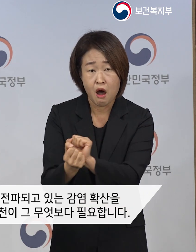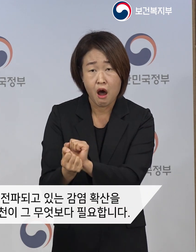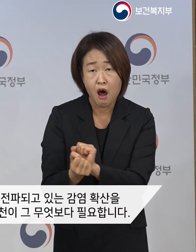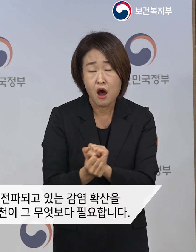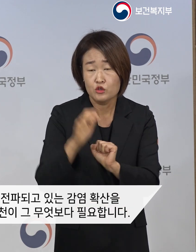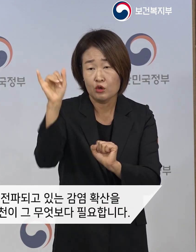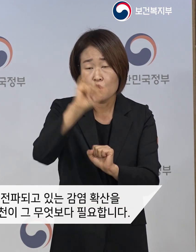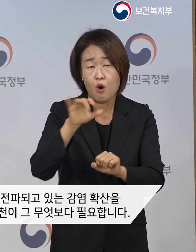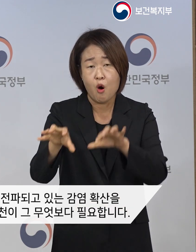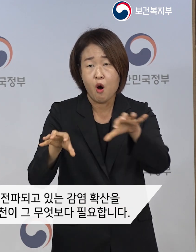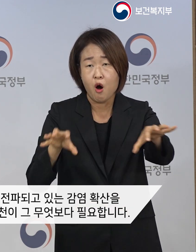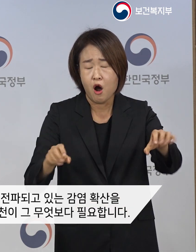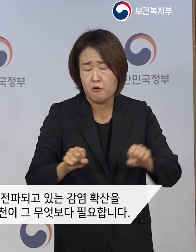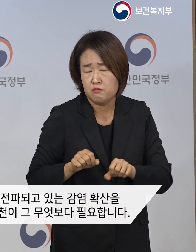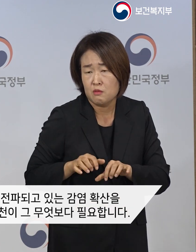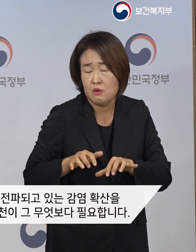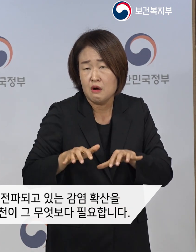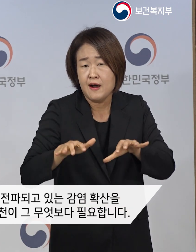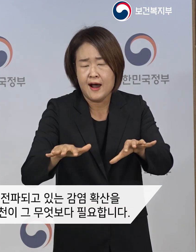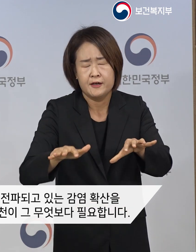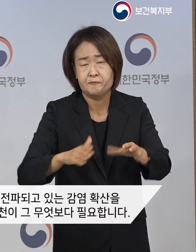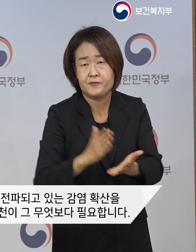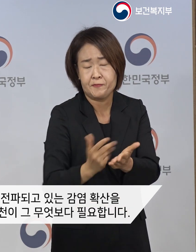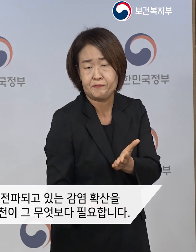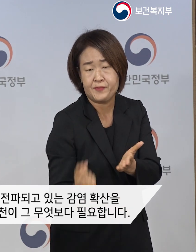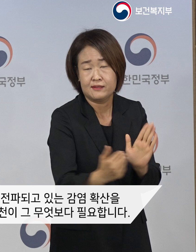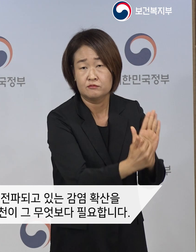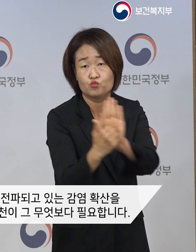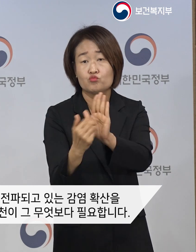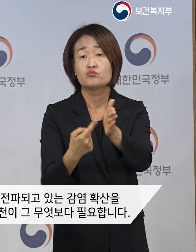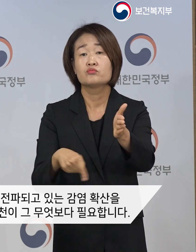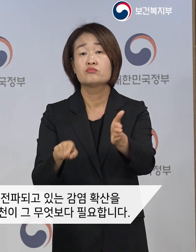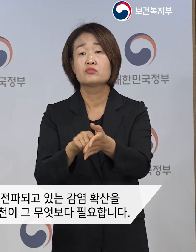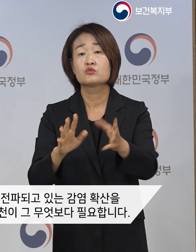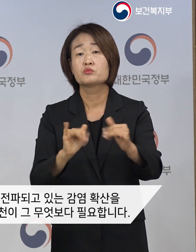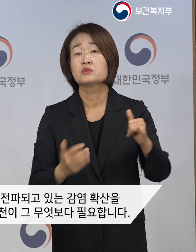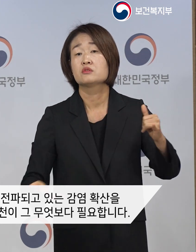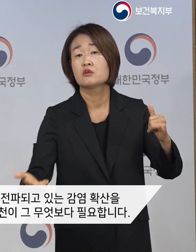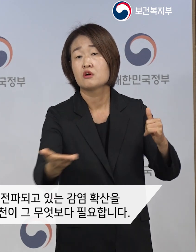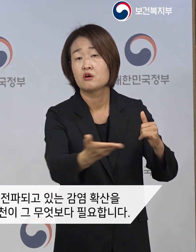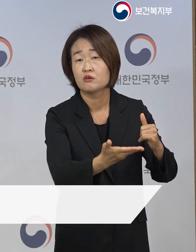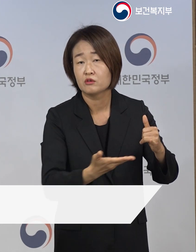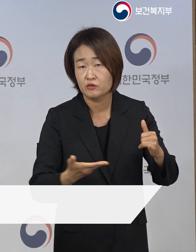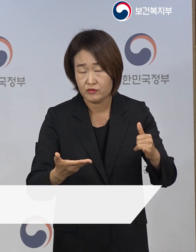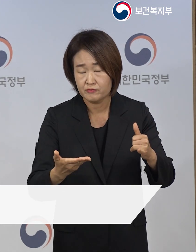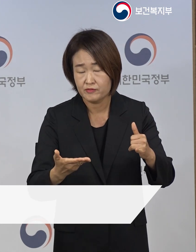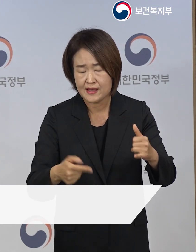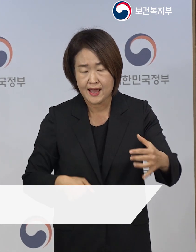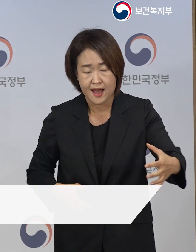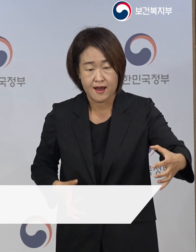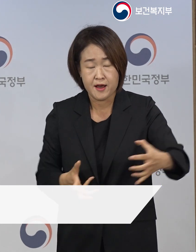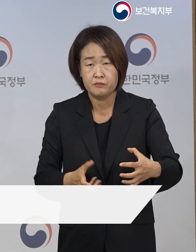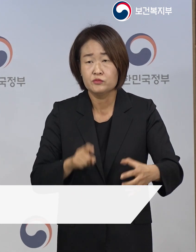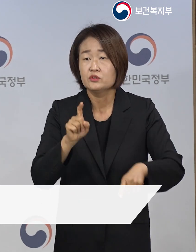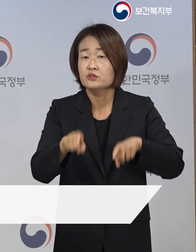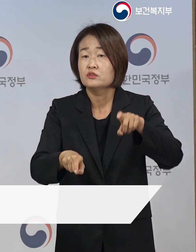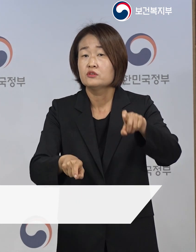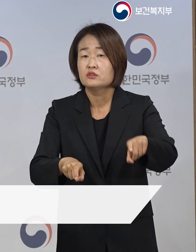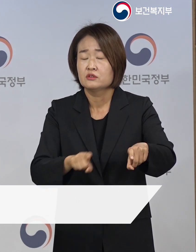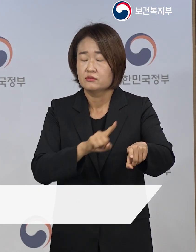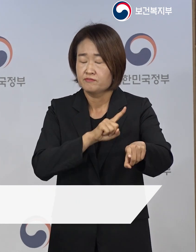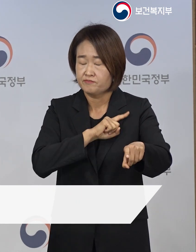위해서는 국민 모두의 협력과 실천이 그 무엇보다 필요합니다. 이에 간절히